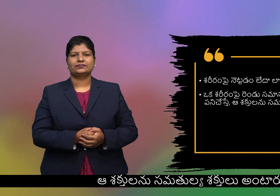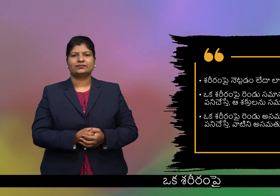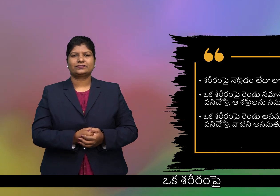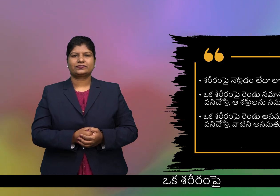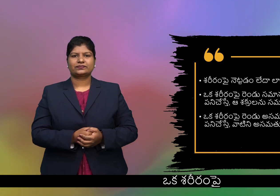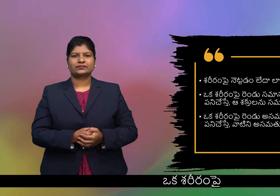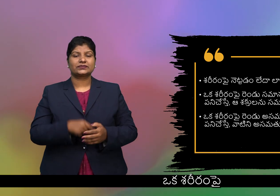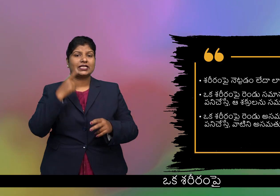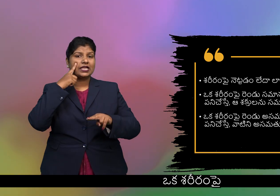ఒక శరీరంపై